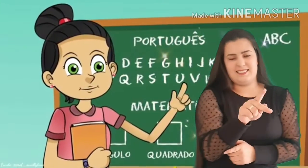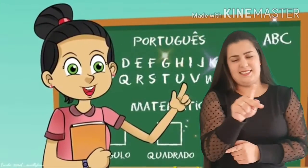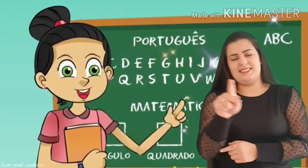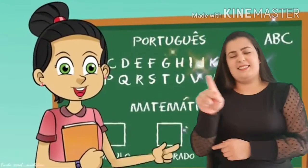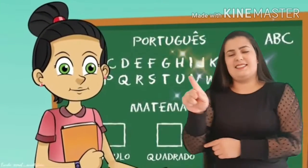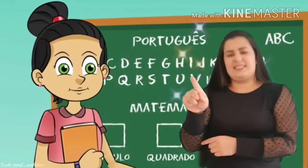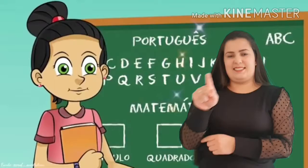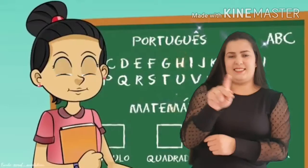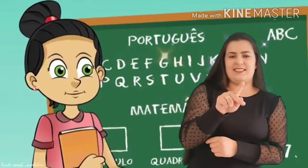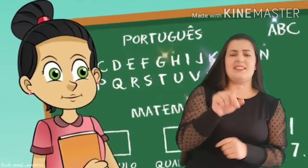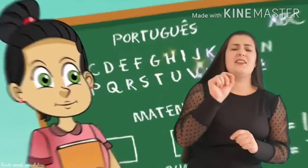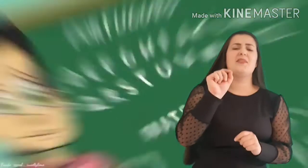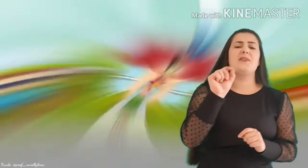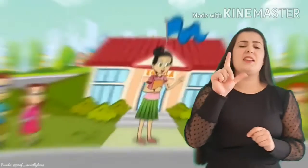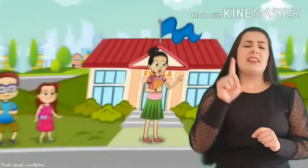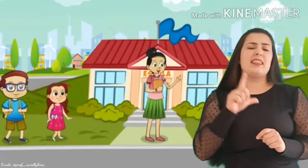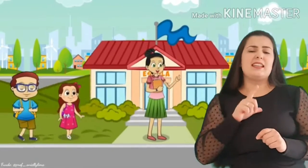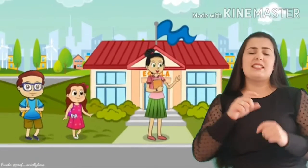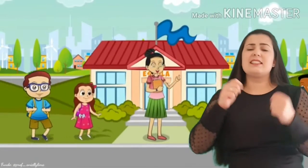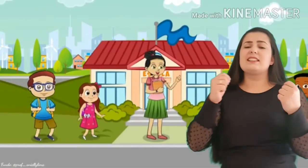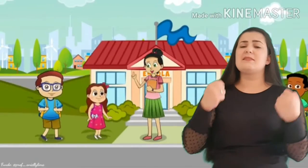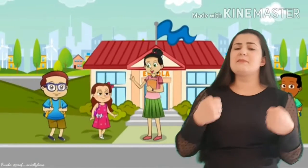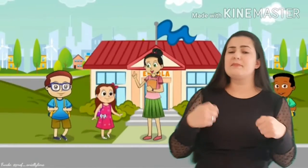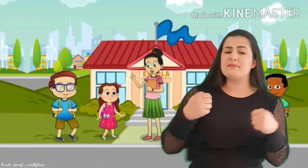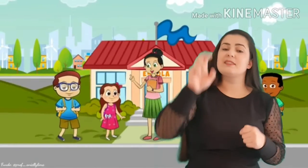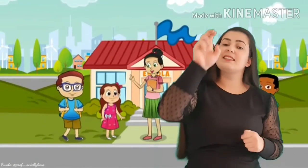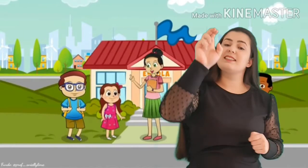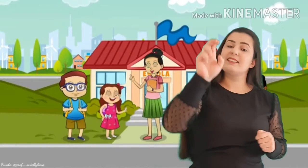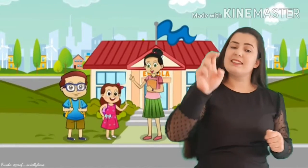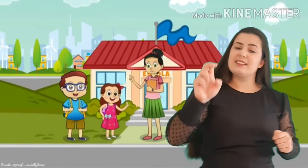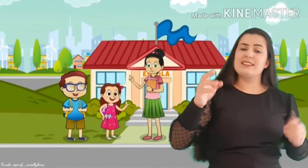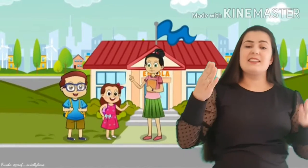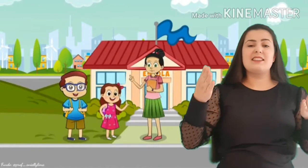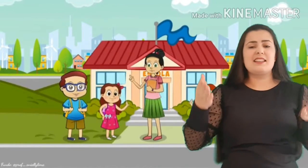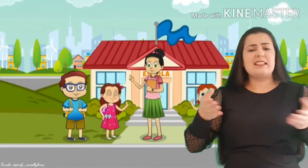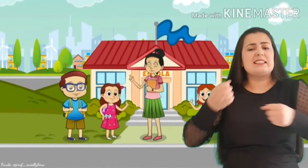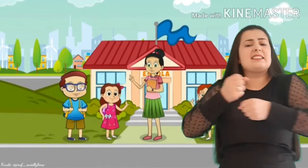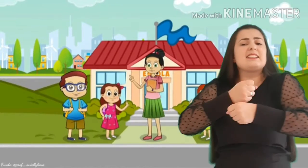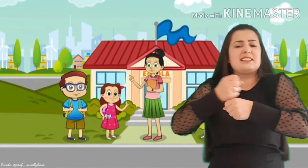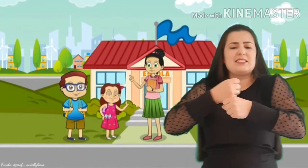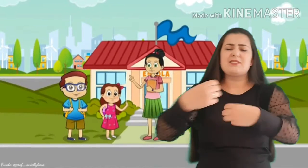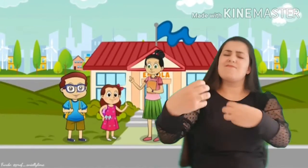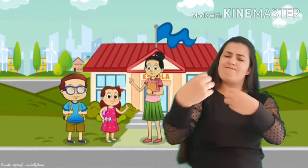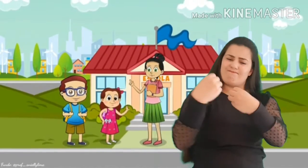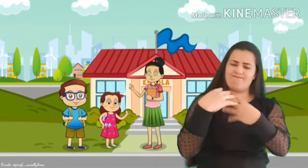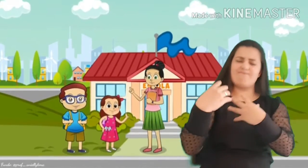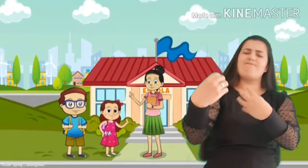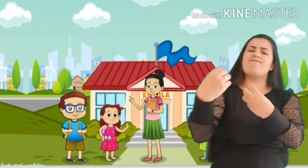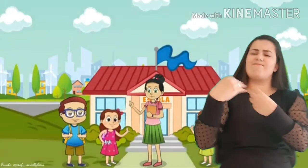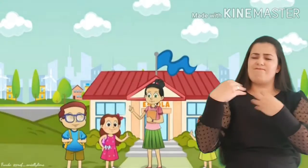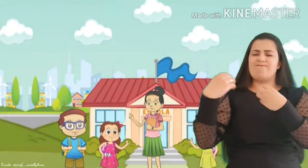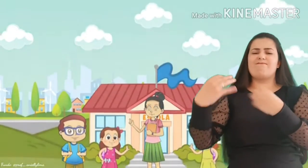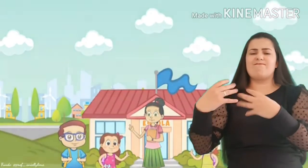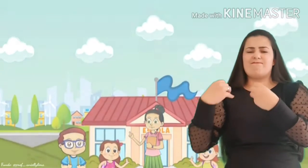Professora, o que é que tem que ser assim? Num ano me ensina tudo e no